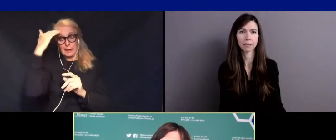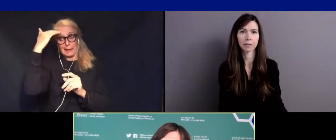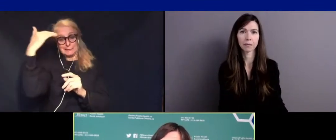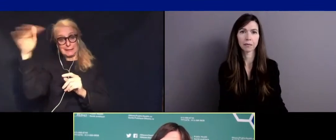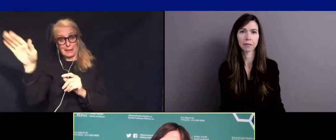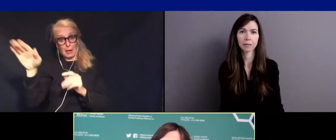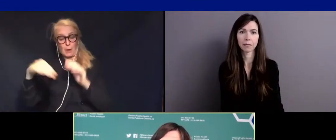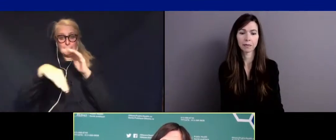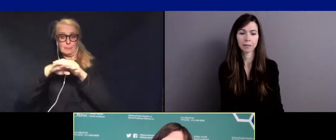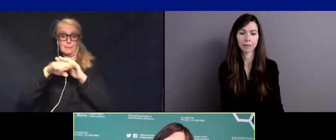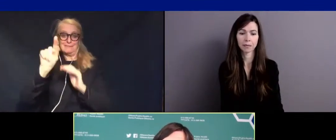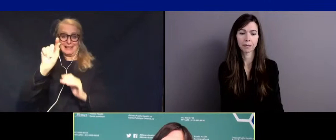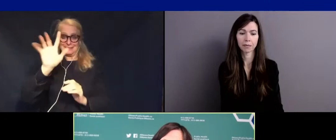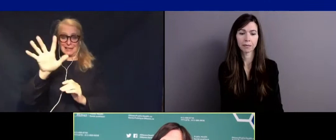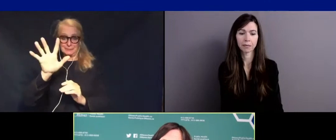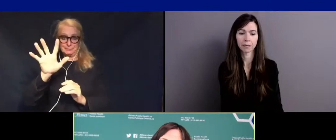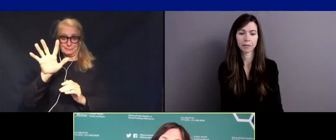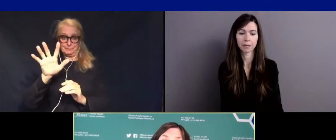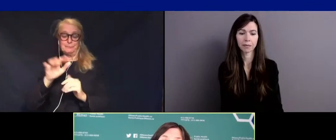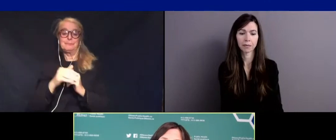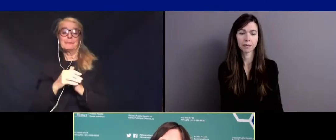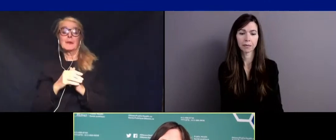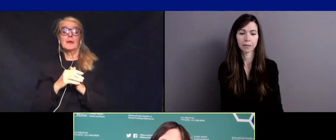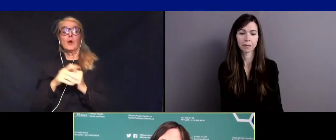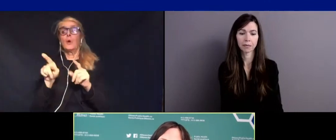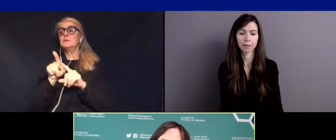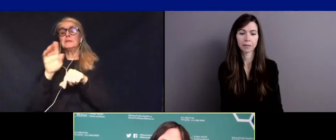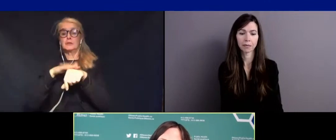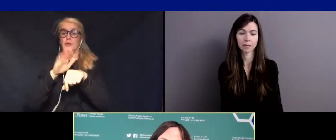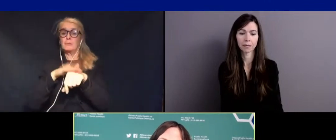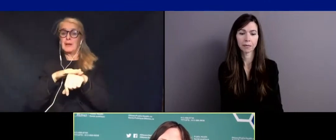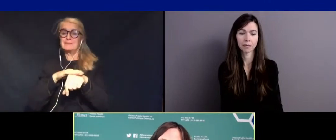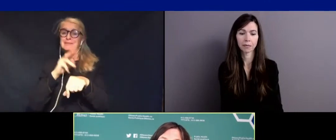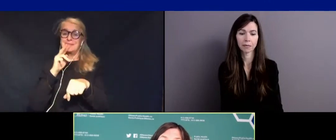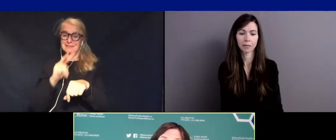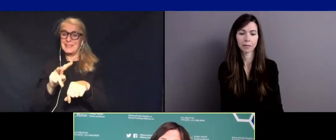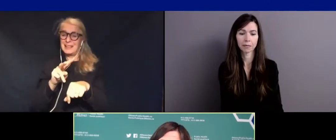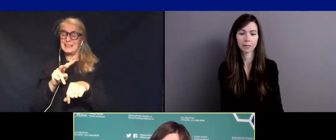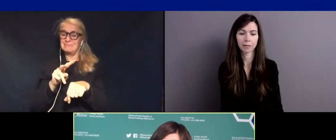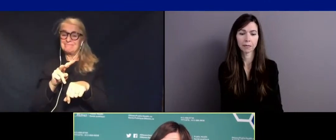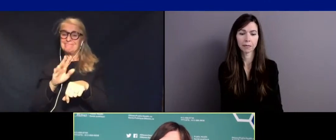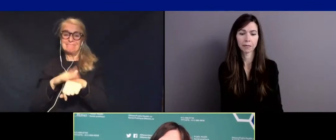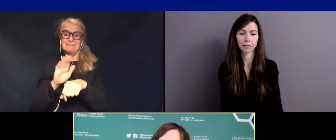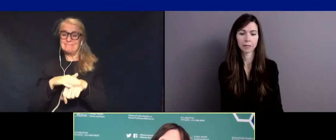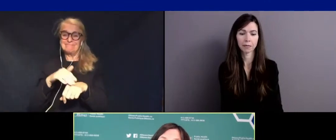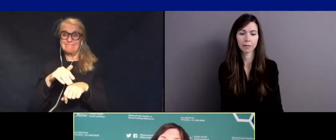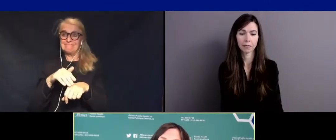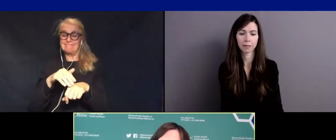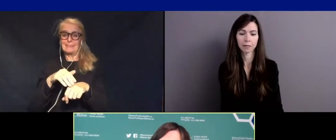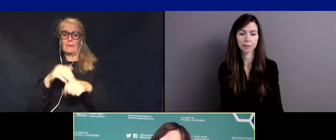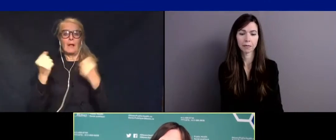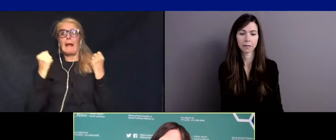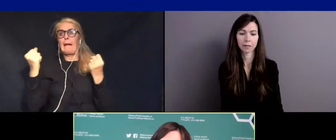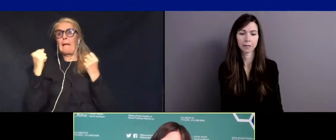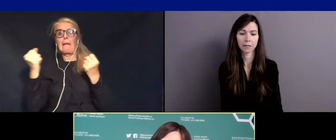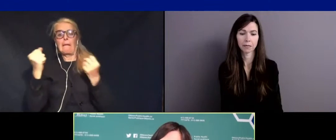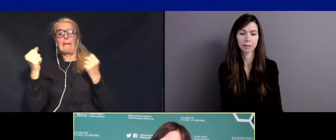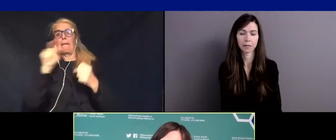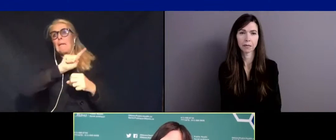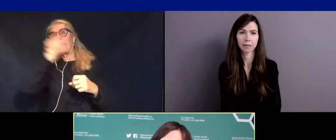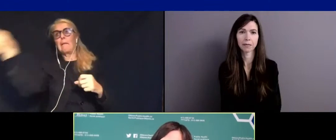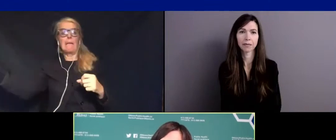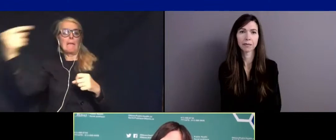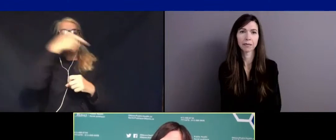personnes. Et aussi, on recommande vraiment fortement de ne voyage pas dehors notre